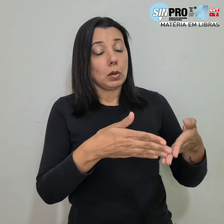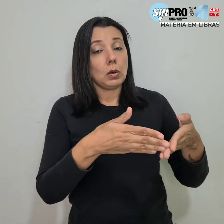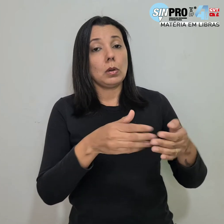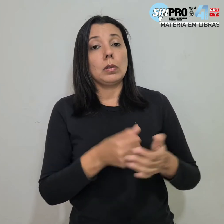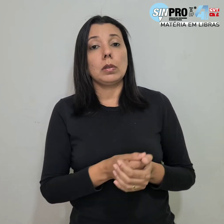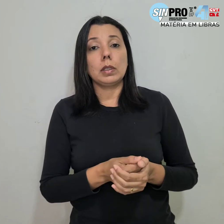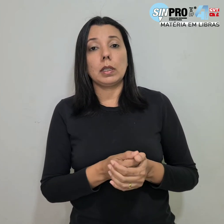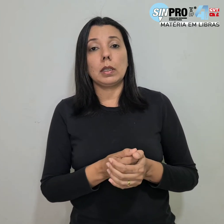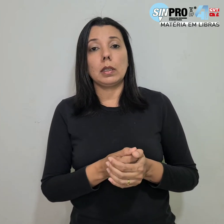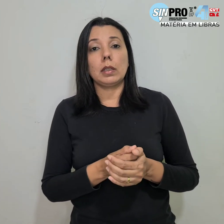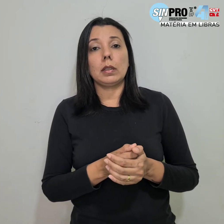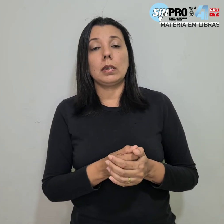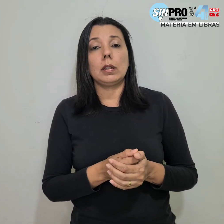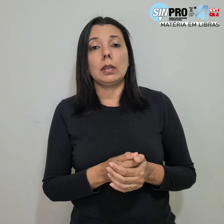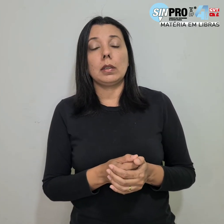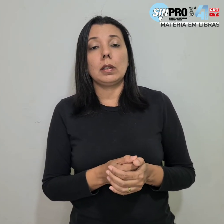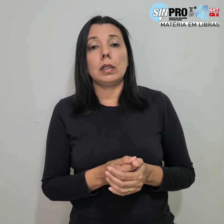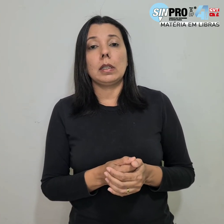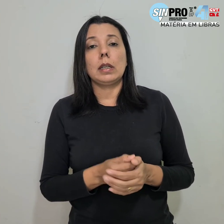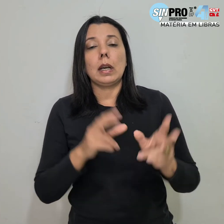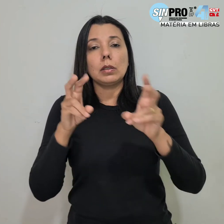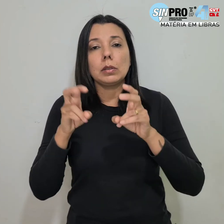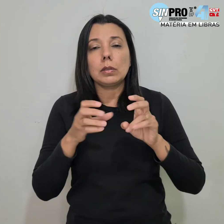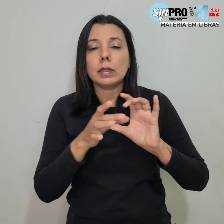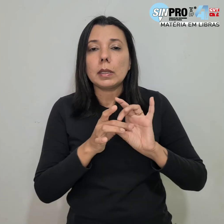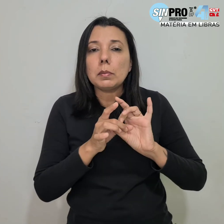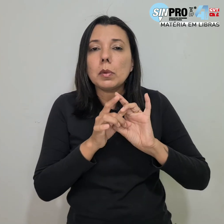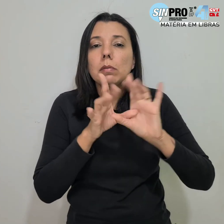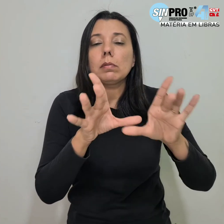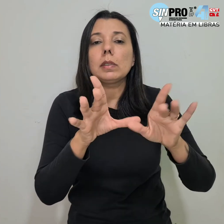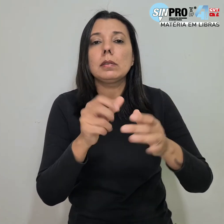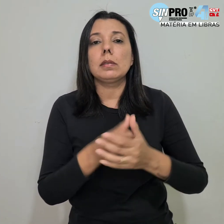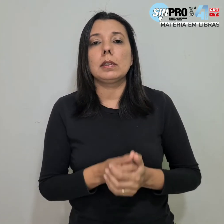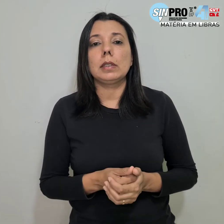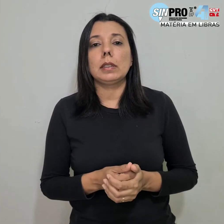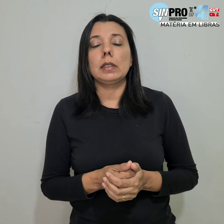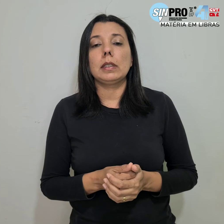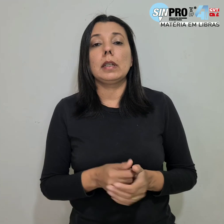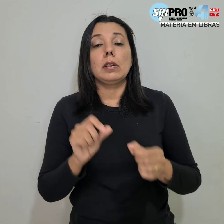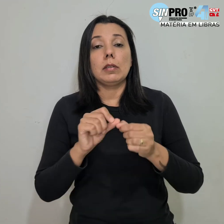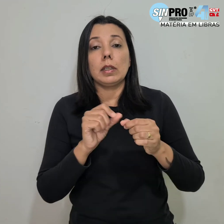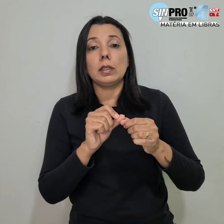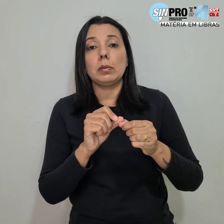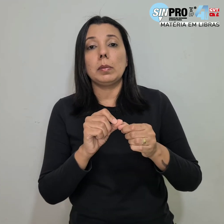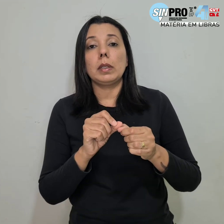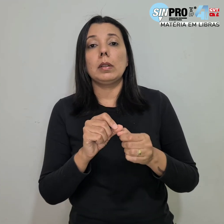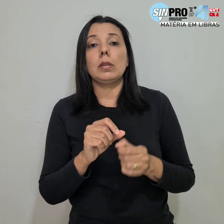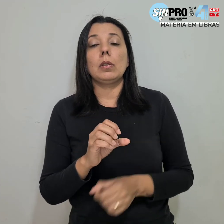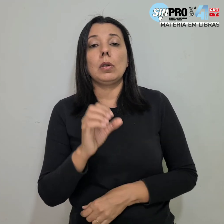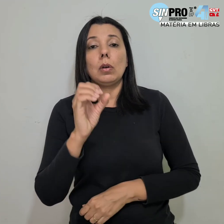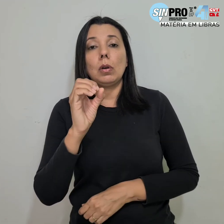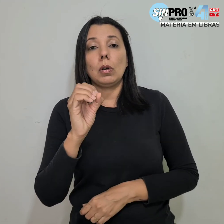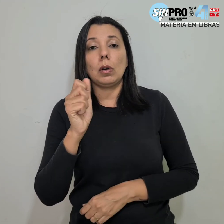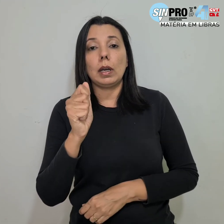um seminário virtual sobre democracia, realizado pelo Instituto dos